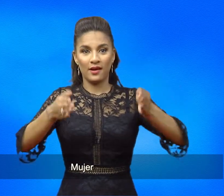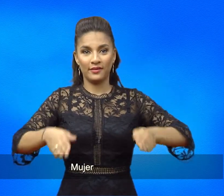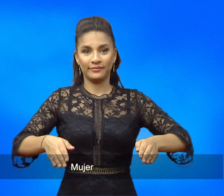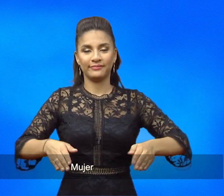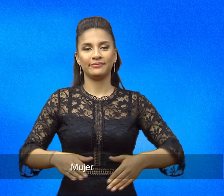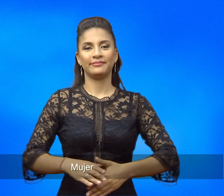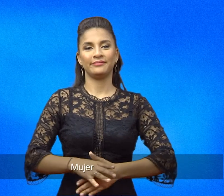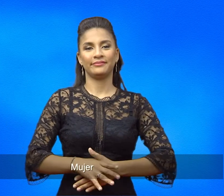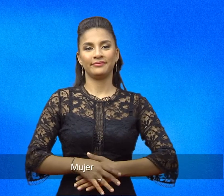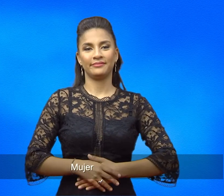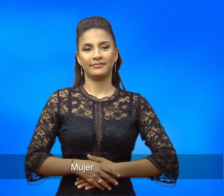mujer